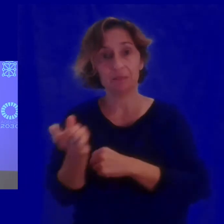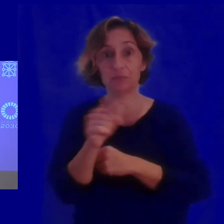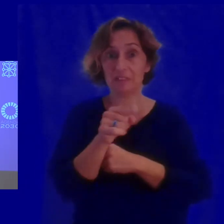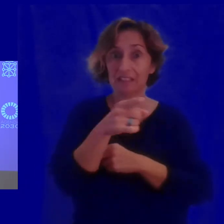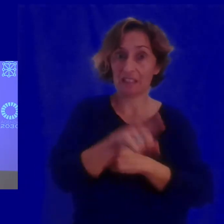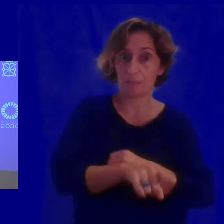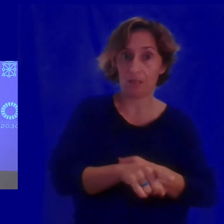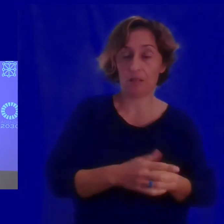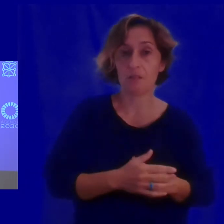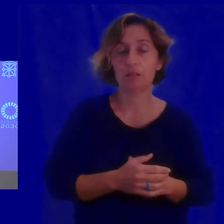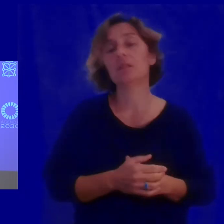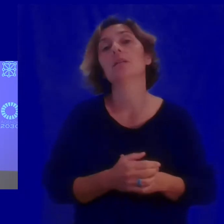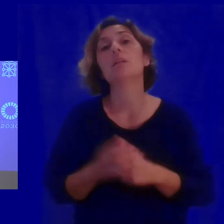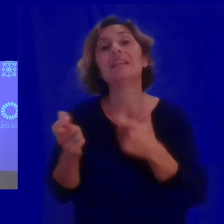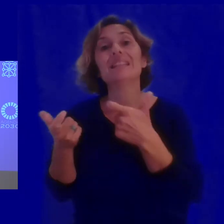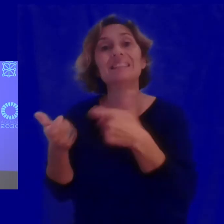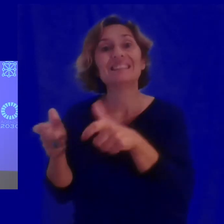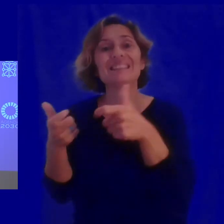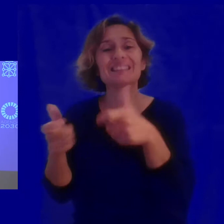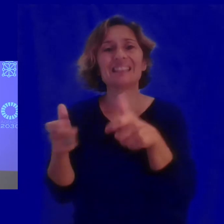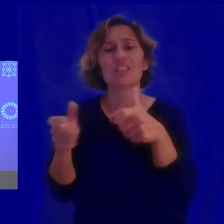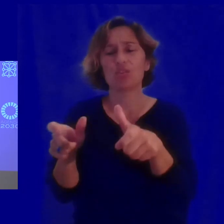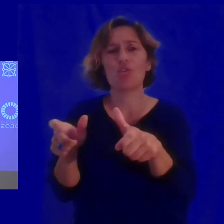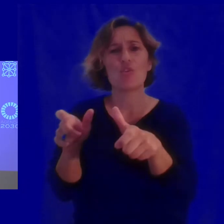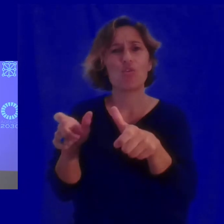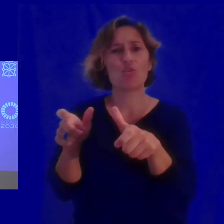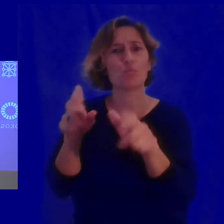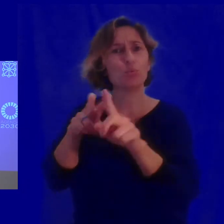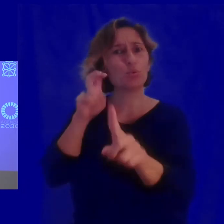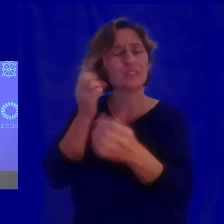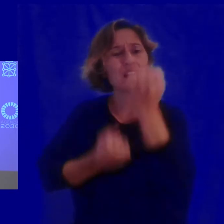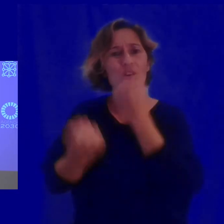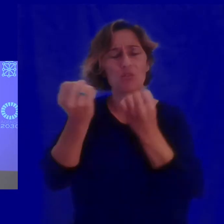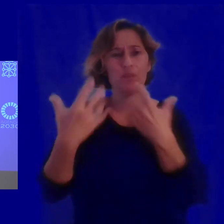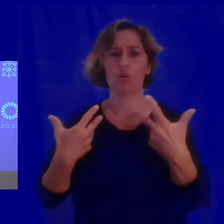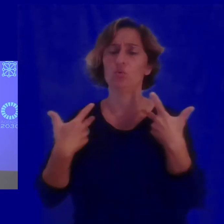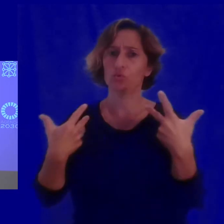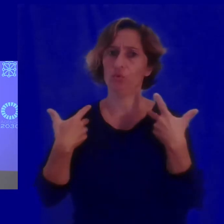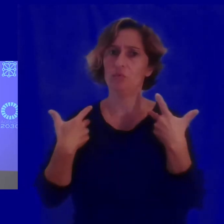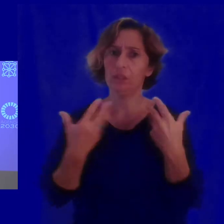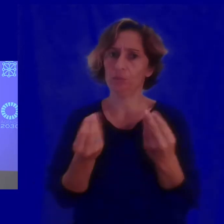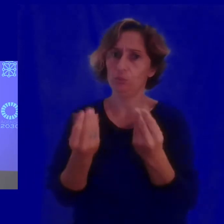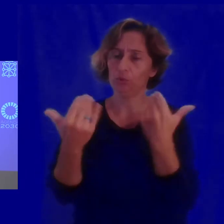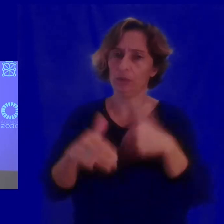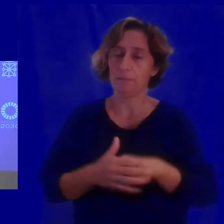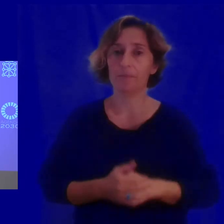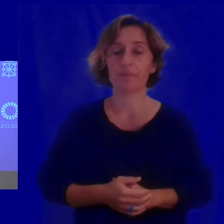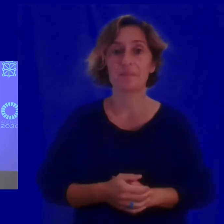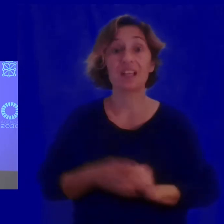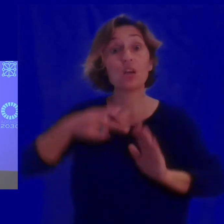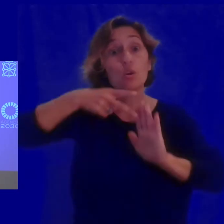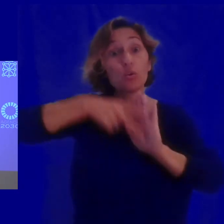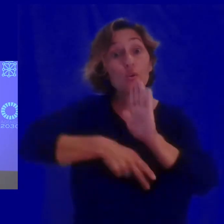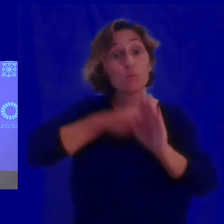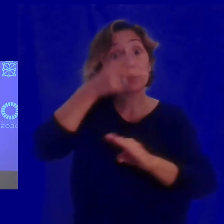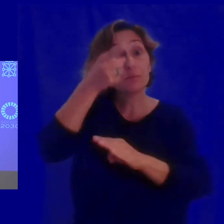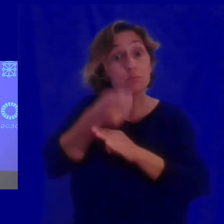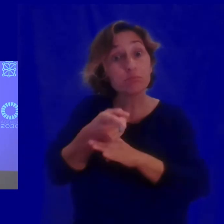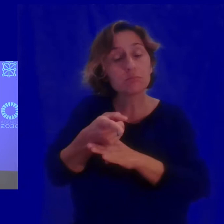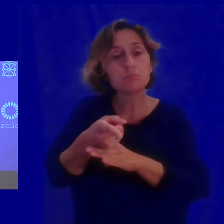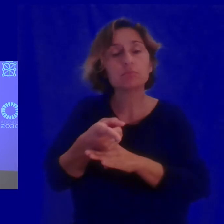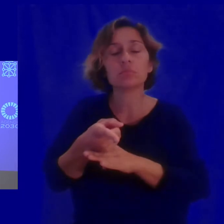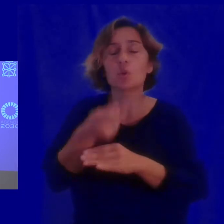puede percibir en sectores que lo están pasando muy mal económicamente. Las medidas que se han tenido que adoptar han sido